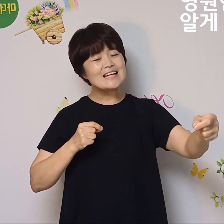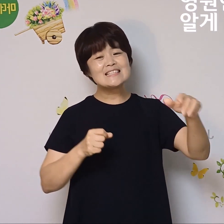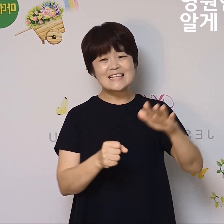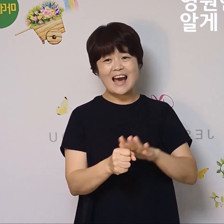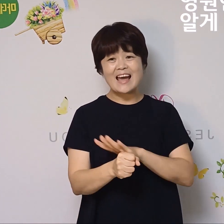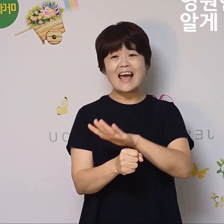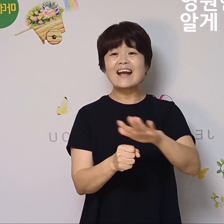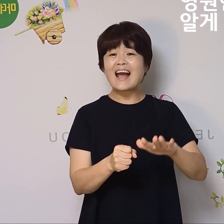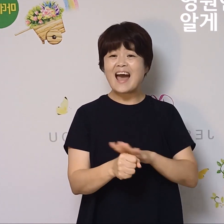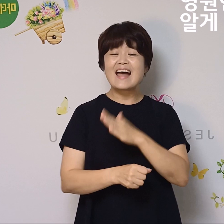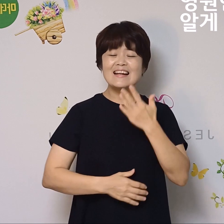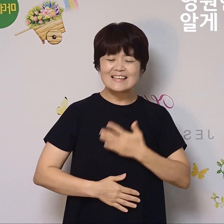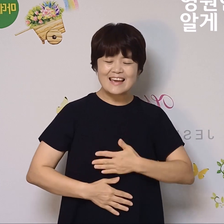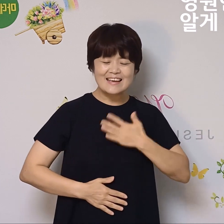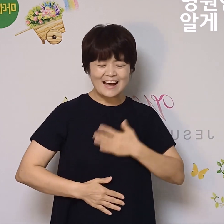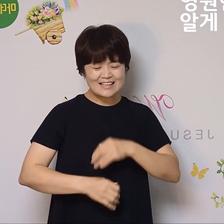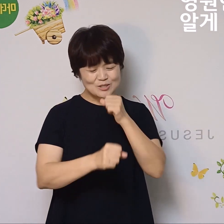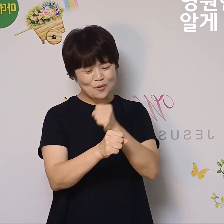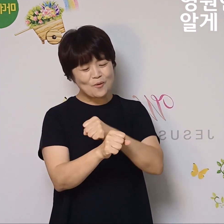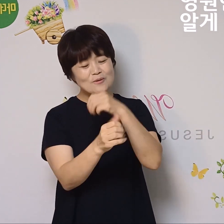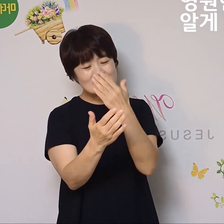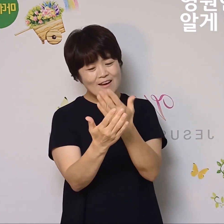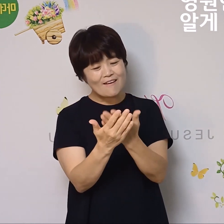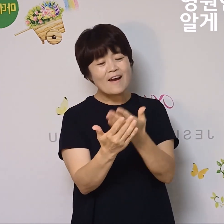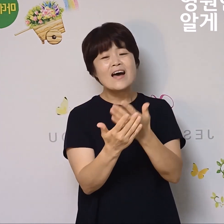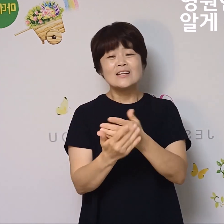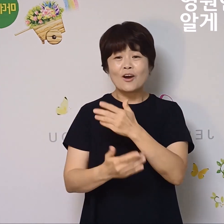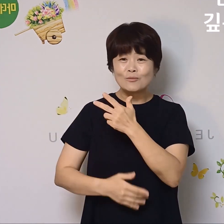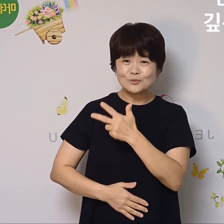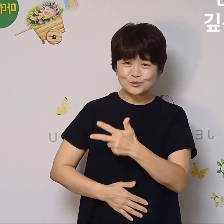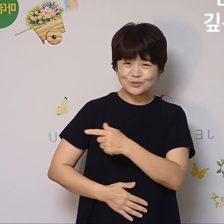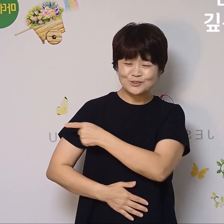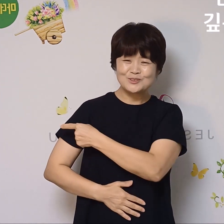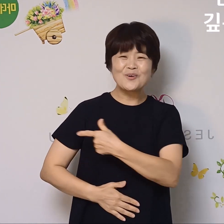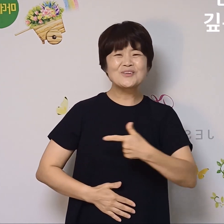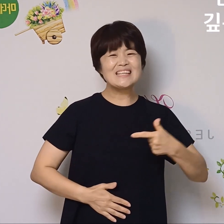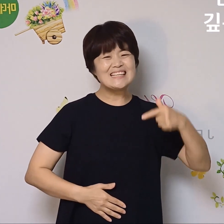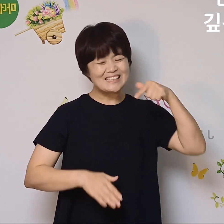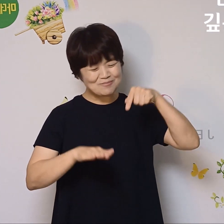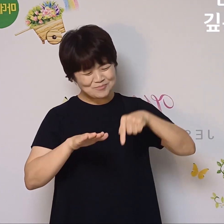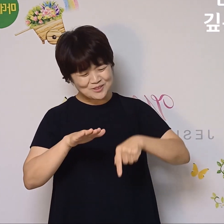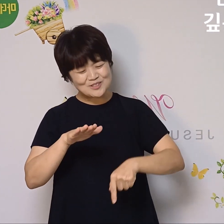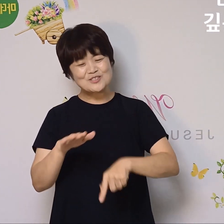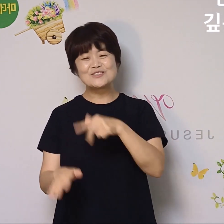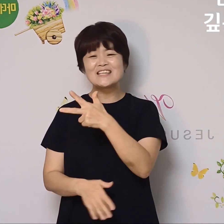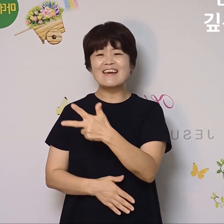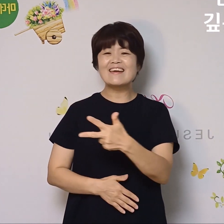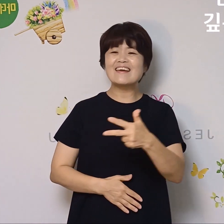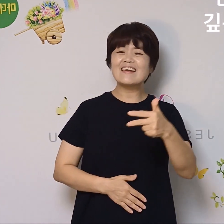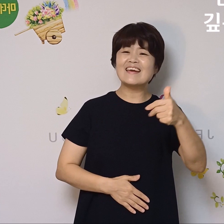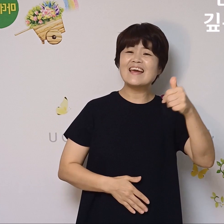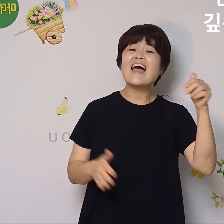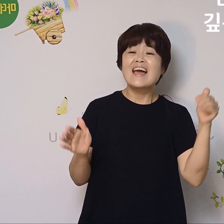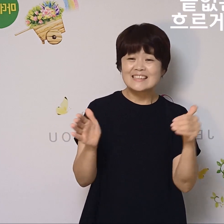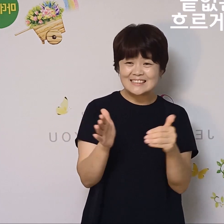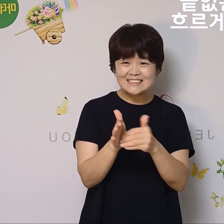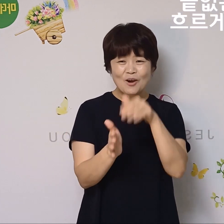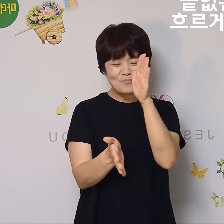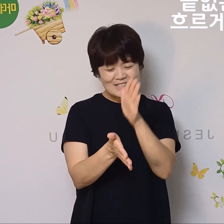영원한 사랑 알게 하소서. 너무도 깊은 주의